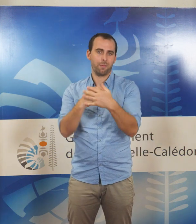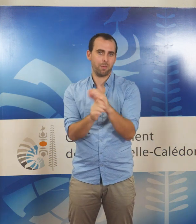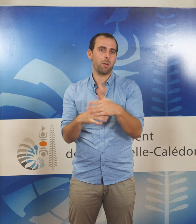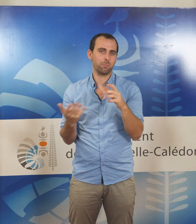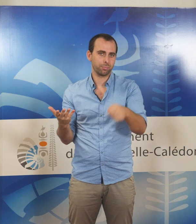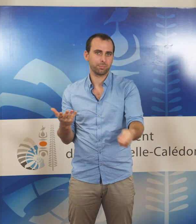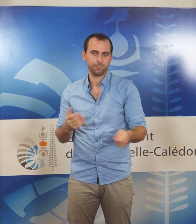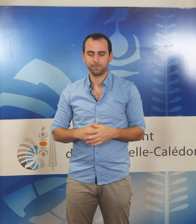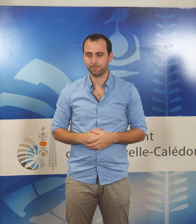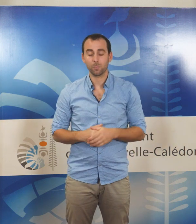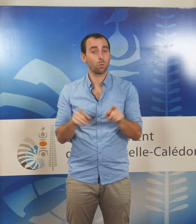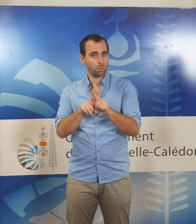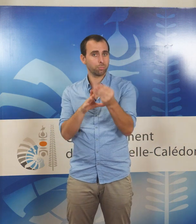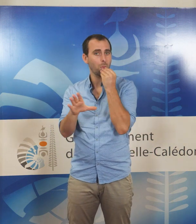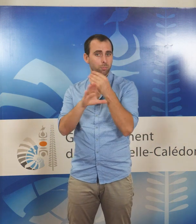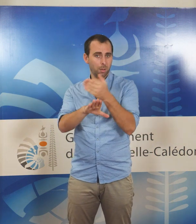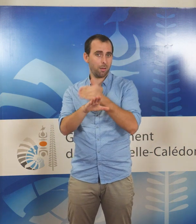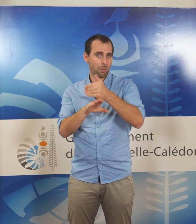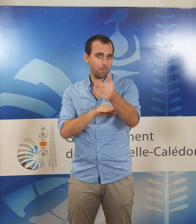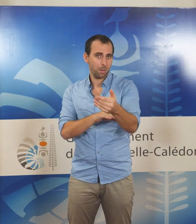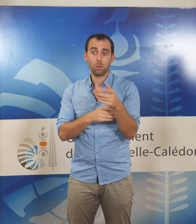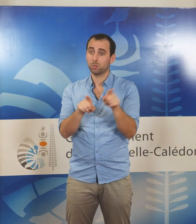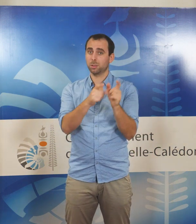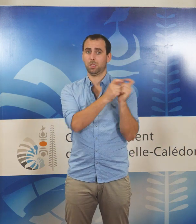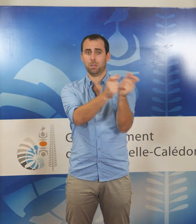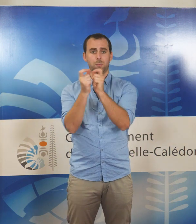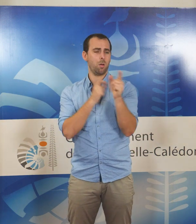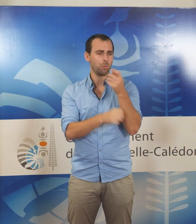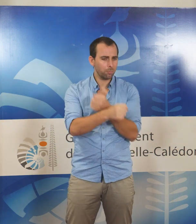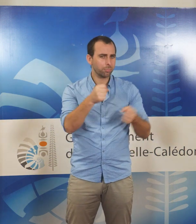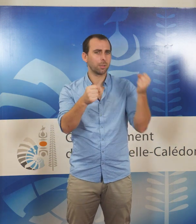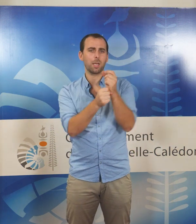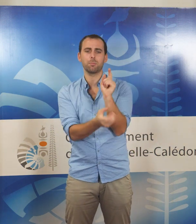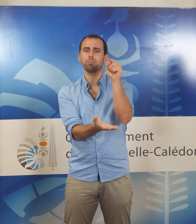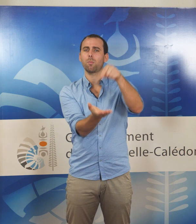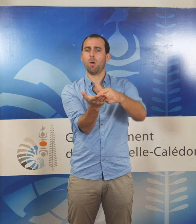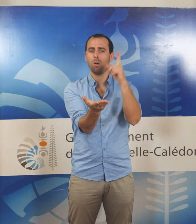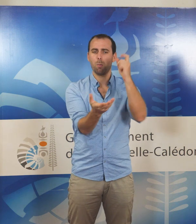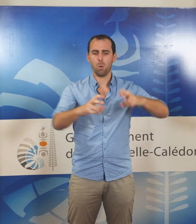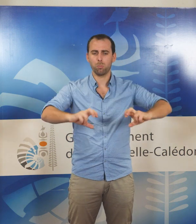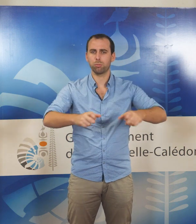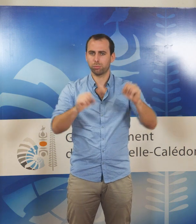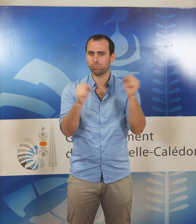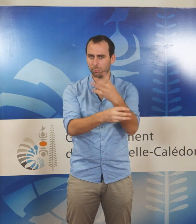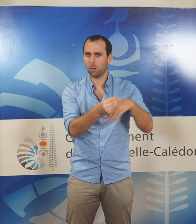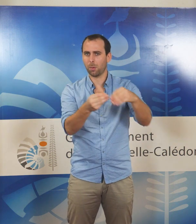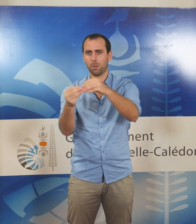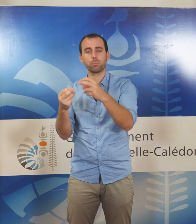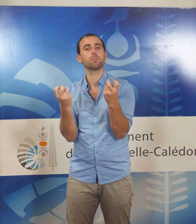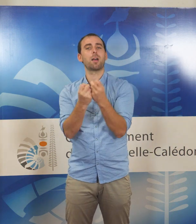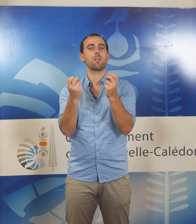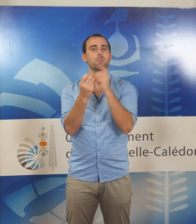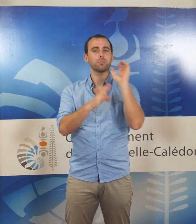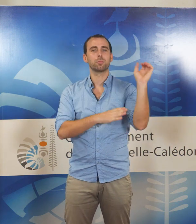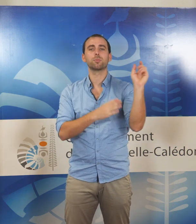Nous avons renforcé certains de nos établissements avec des points d'eau supplémentaires. Je suis allée à Jules Garnier, par exemple, sur la